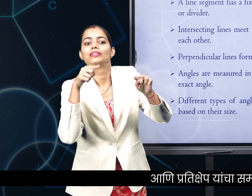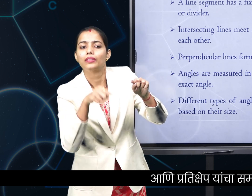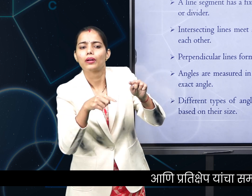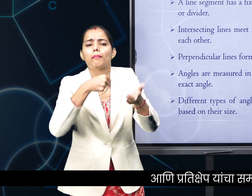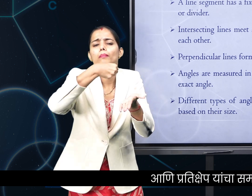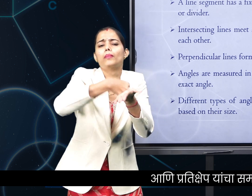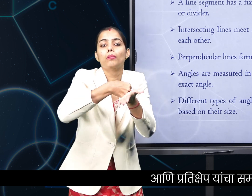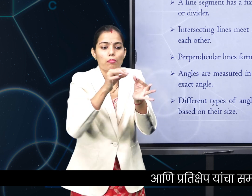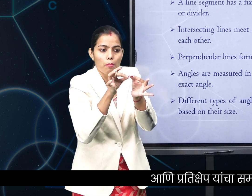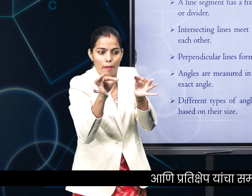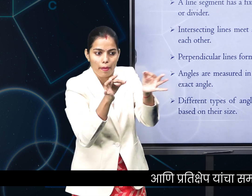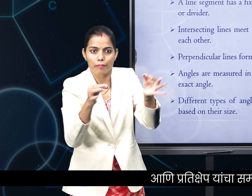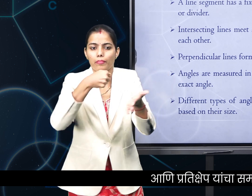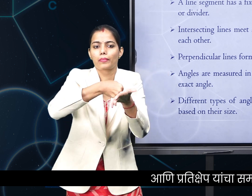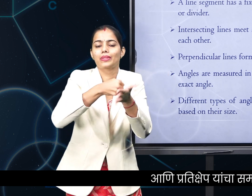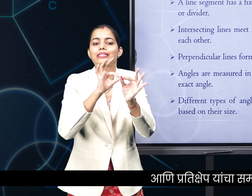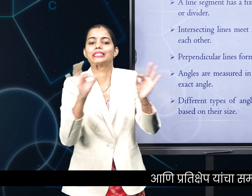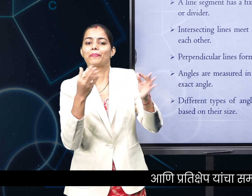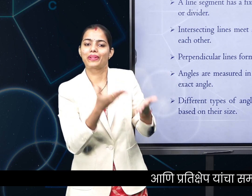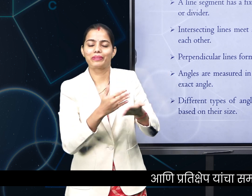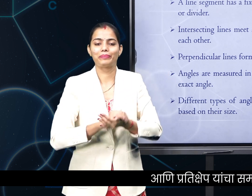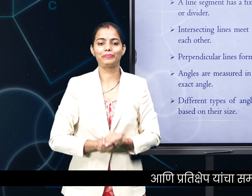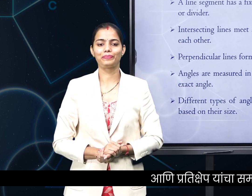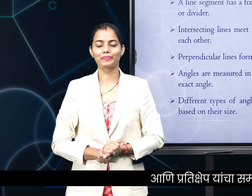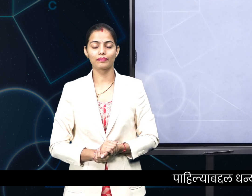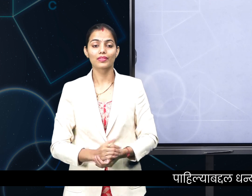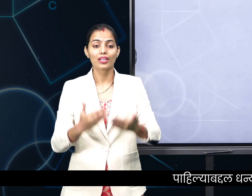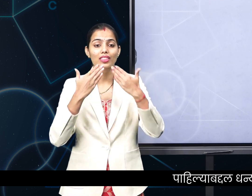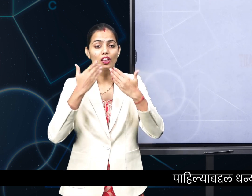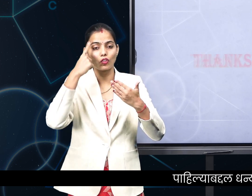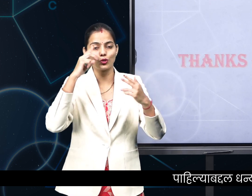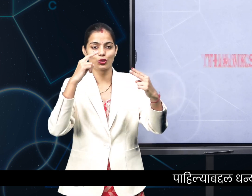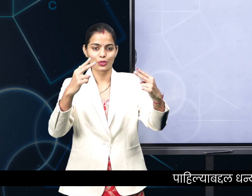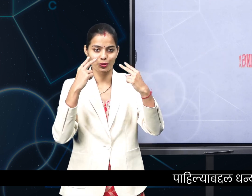पाहिल्याबद्दल धन्यवाद.